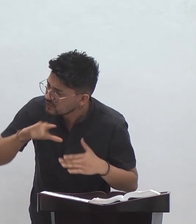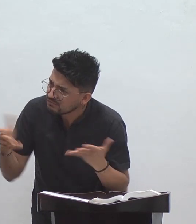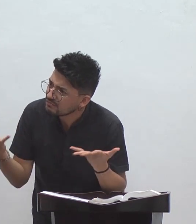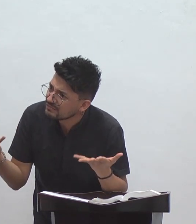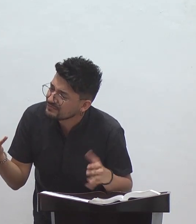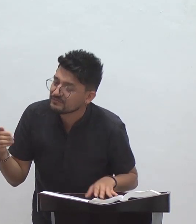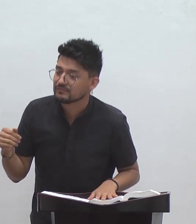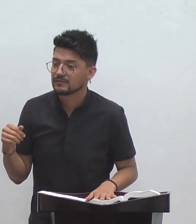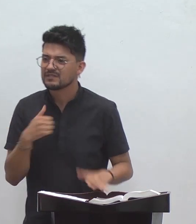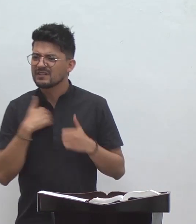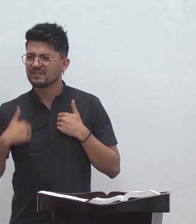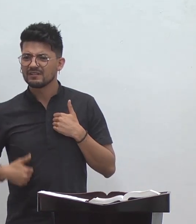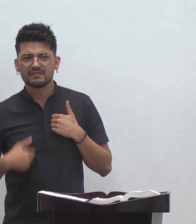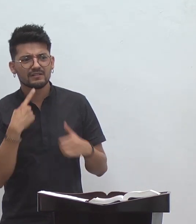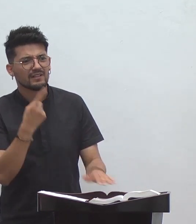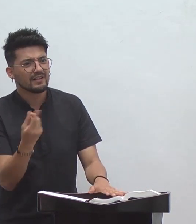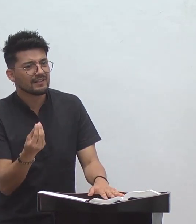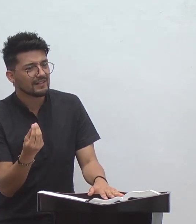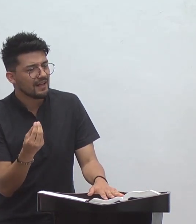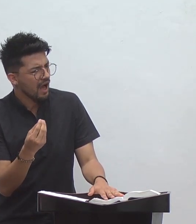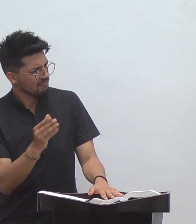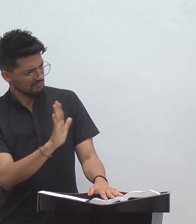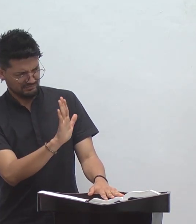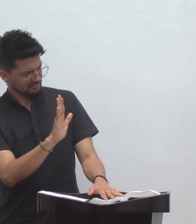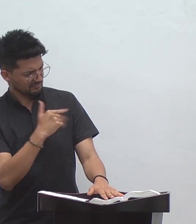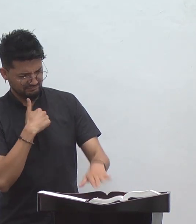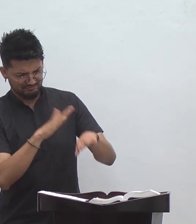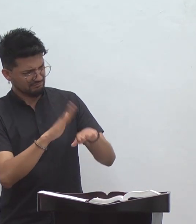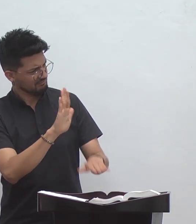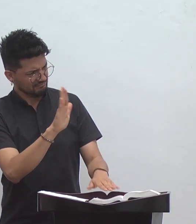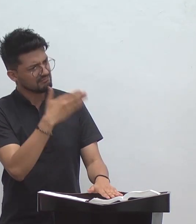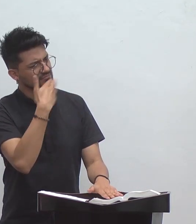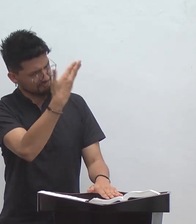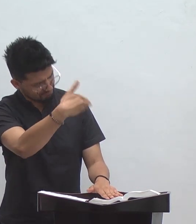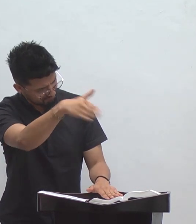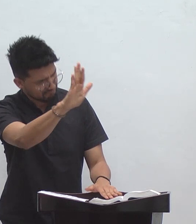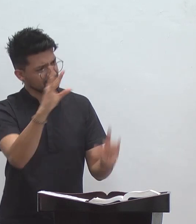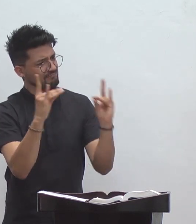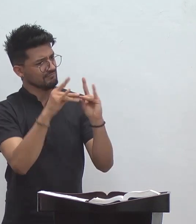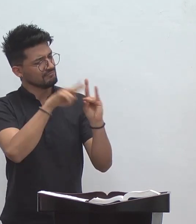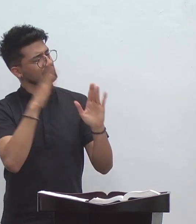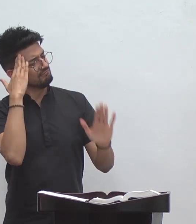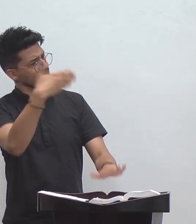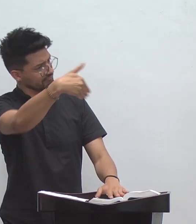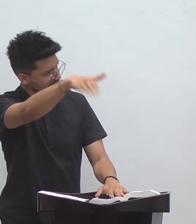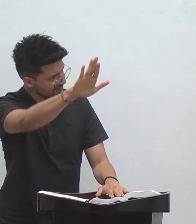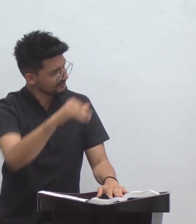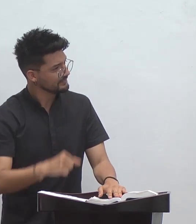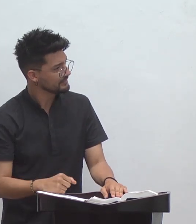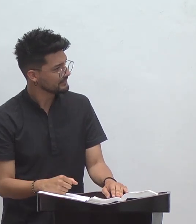dice, Elí, ¿me estás llamando? ¿Necesitas algo? Pero Elí, ¿qué le responde? No, Samuel, yo no te he llamado, ve y descansa, vuelve a tu